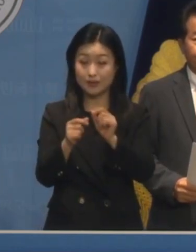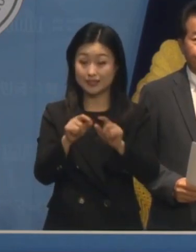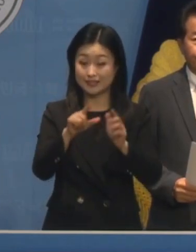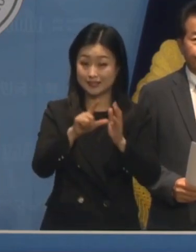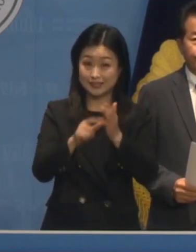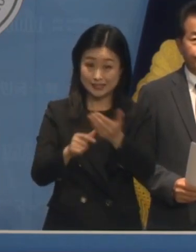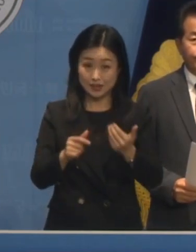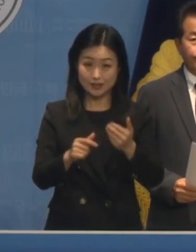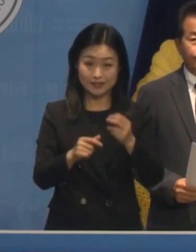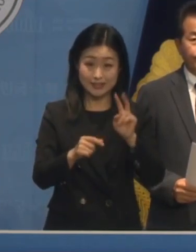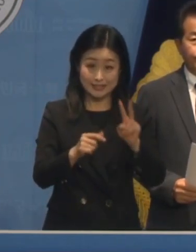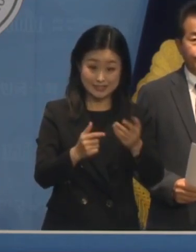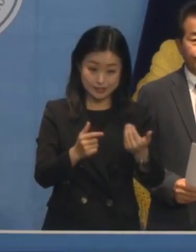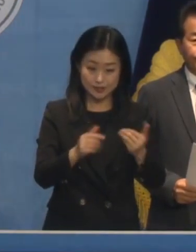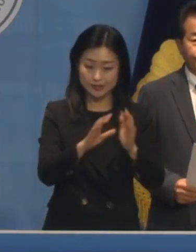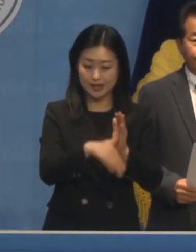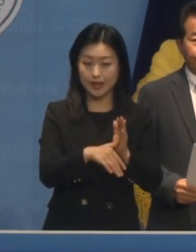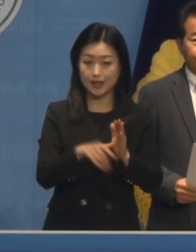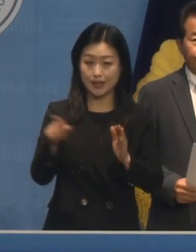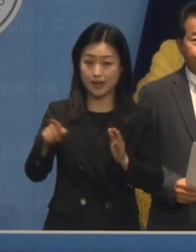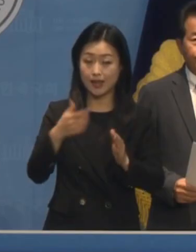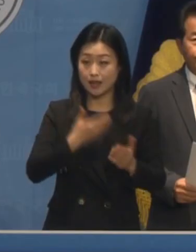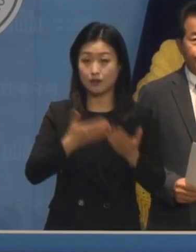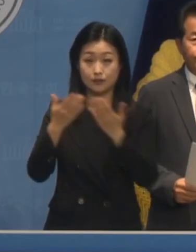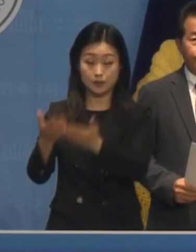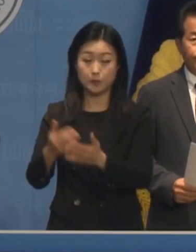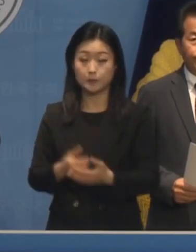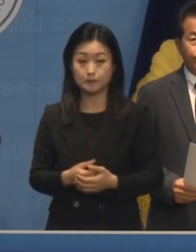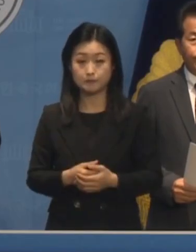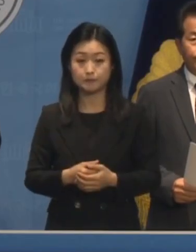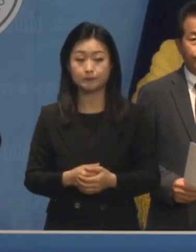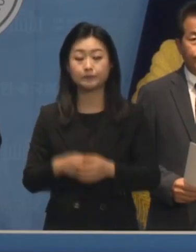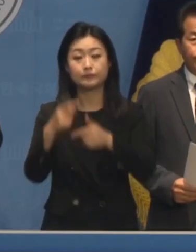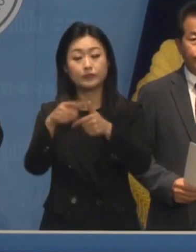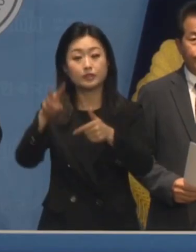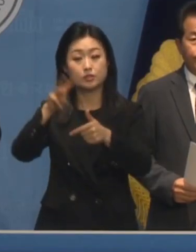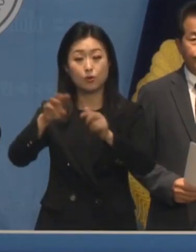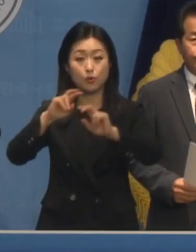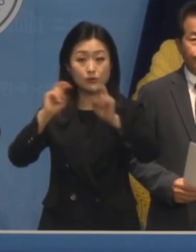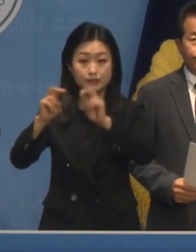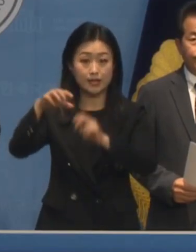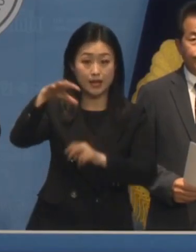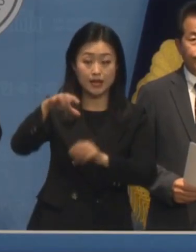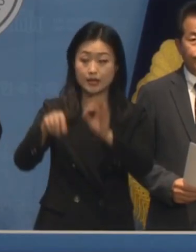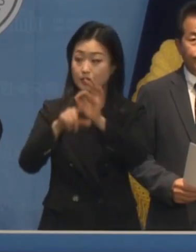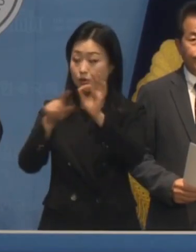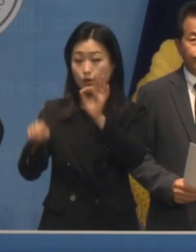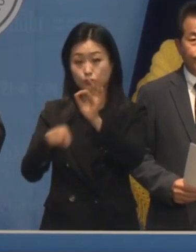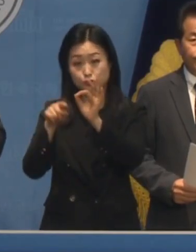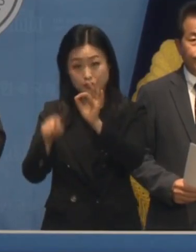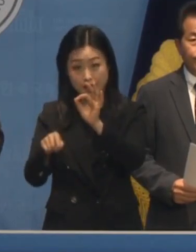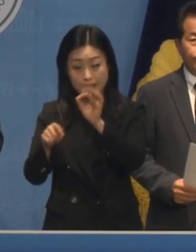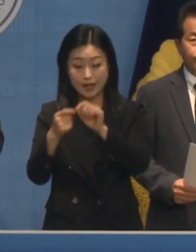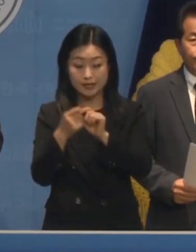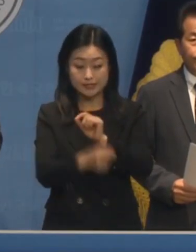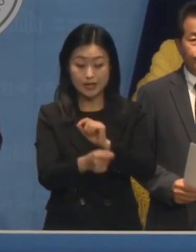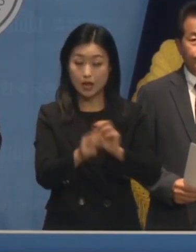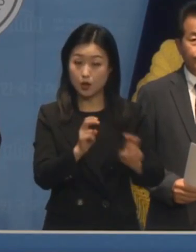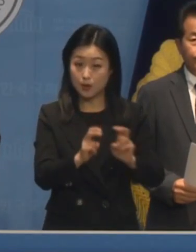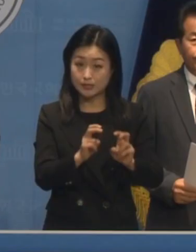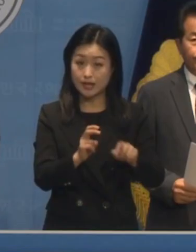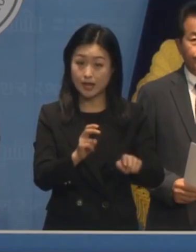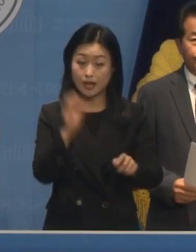계획을 알렸습니다 그리고 인천국제 공사는 월 중 모자회사